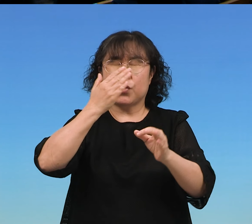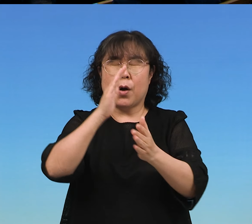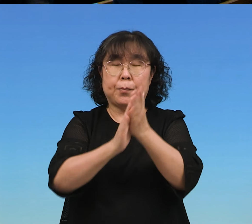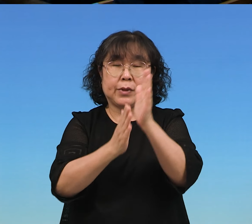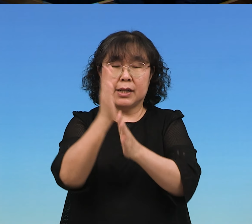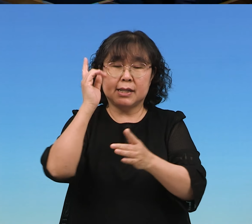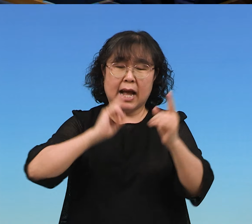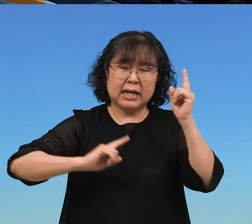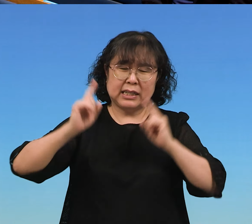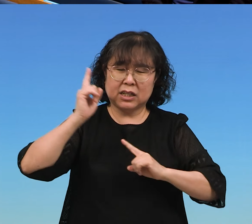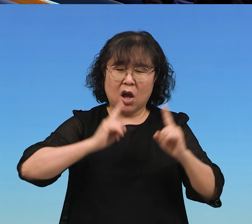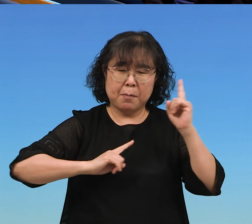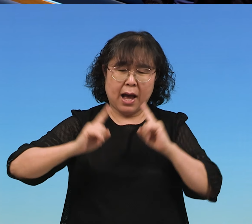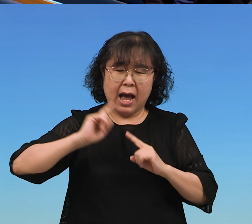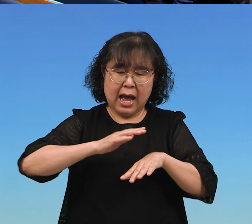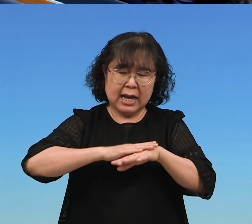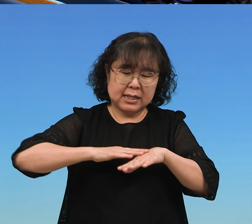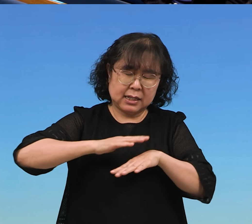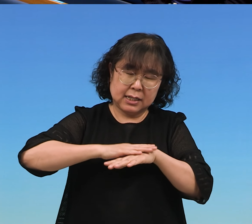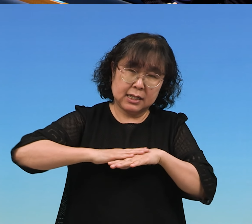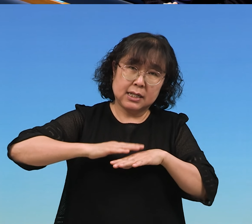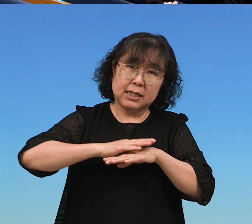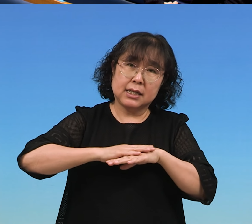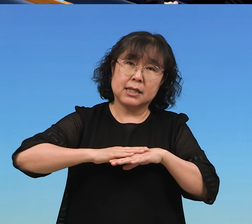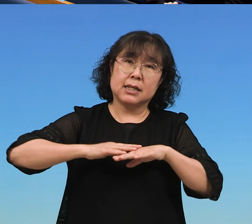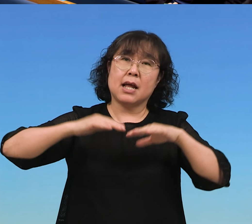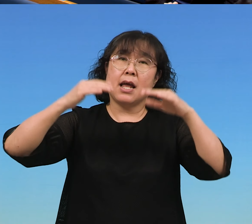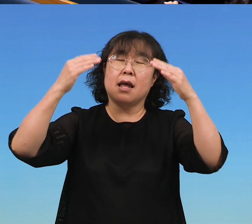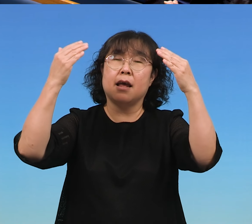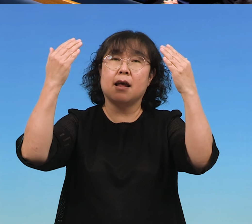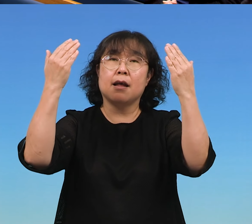볼 수 없는 상처 만지시네.